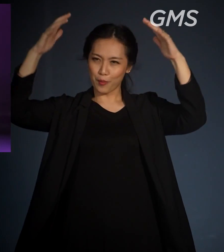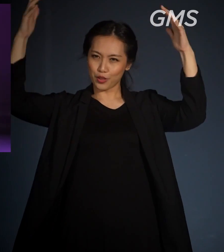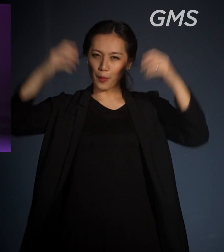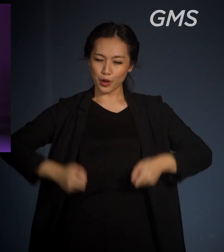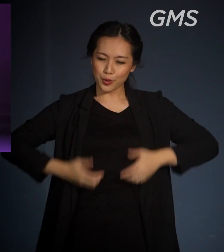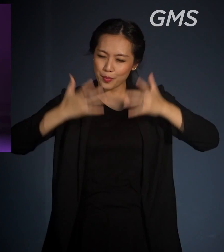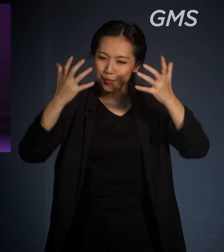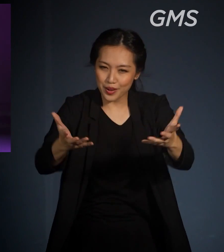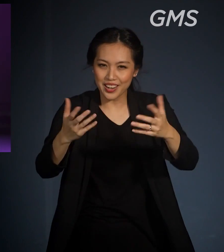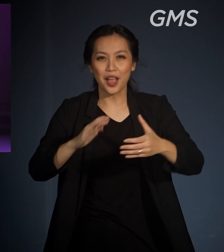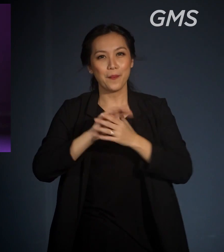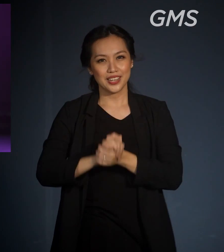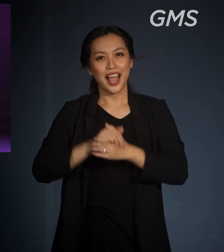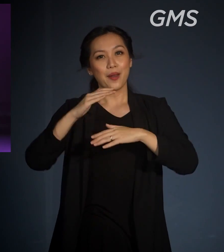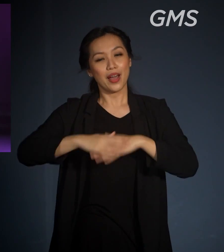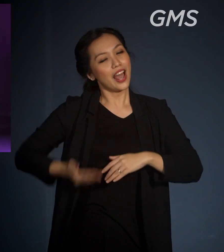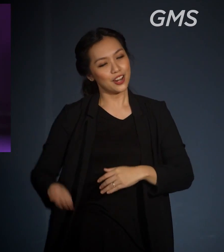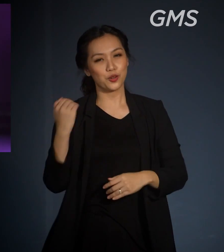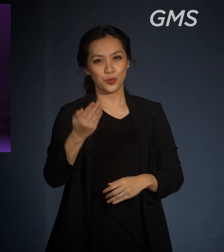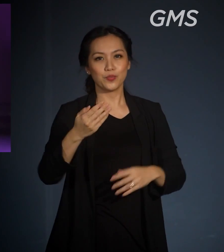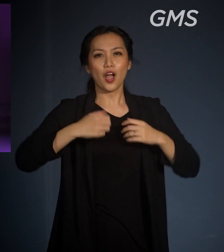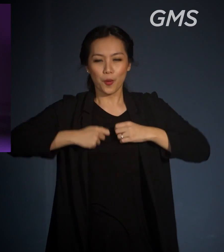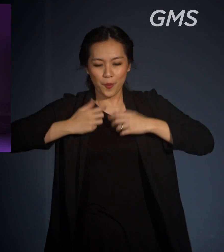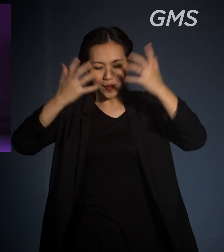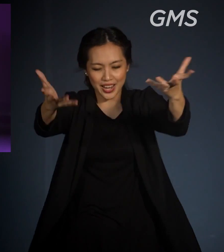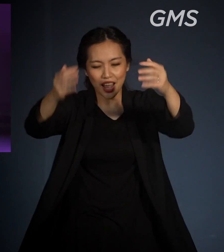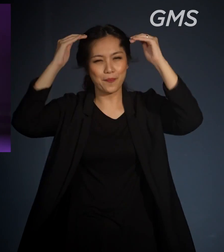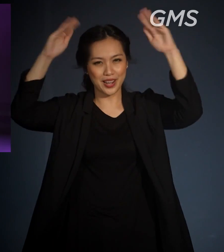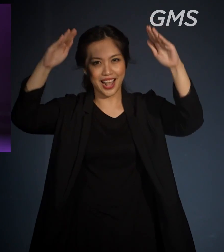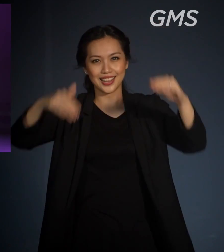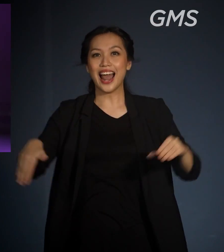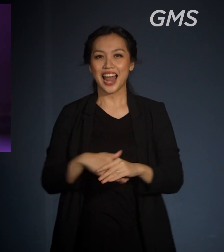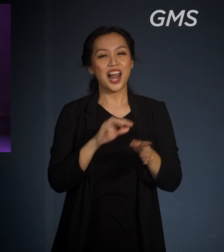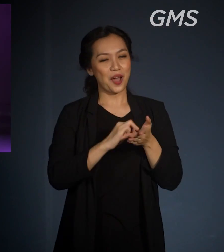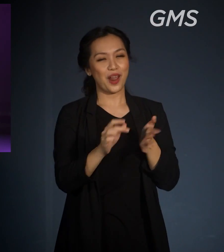dalam kehidupan Anda. Aku lepaskan berkat dan doa ini di